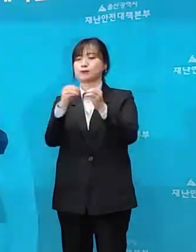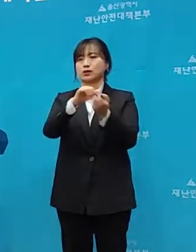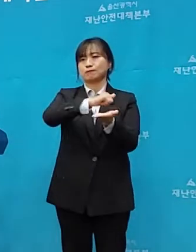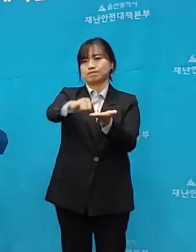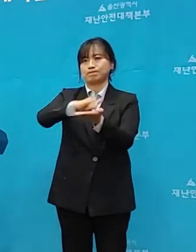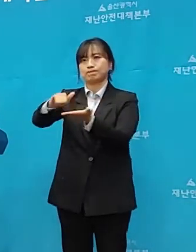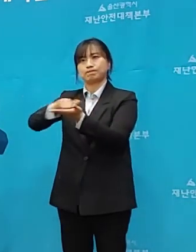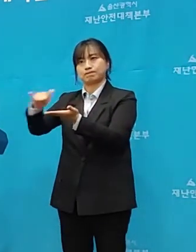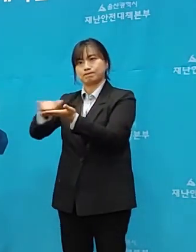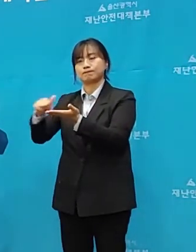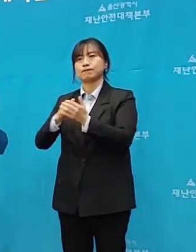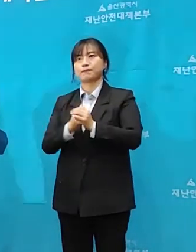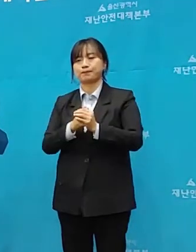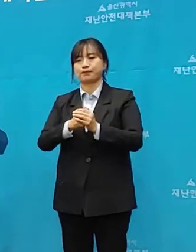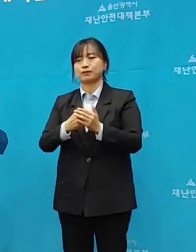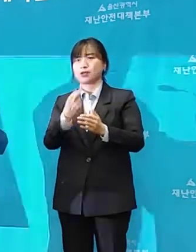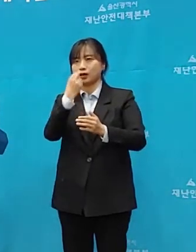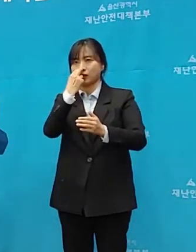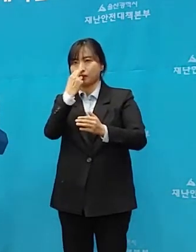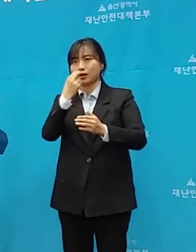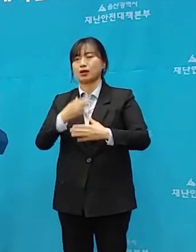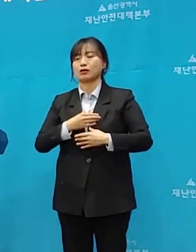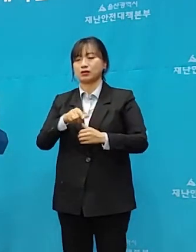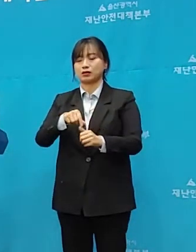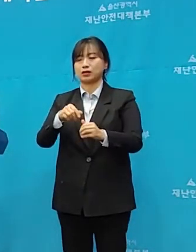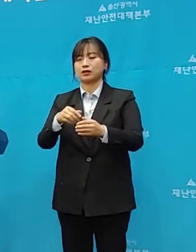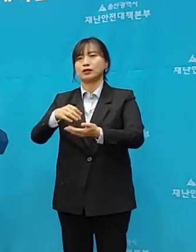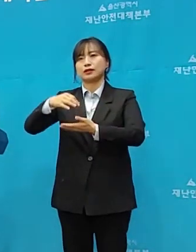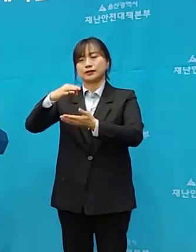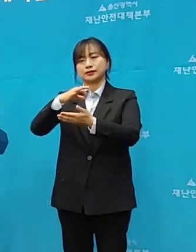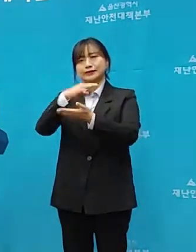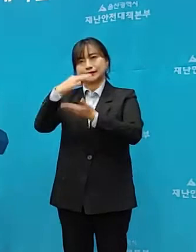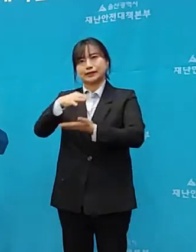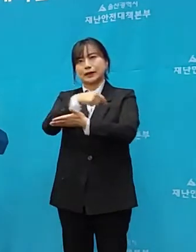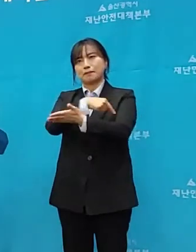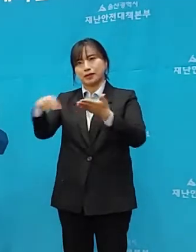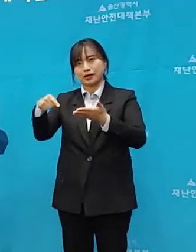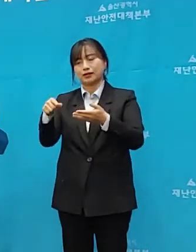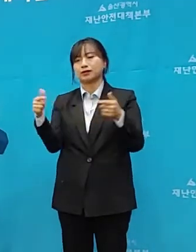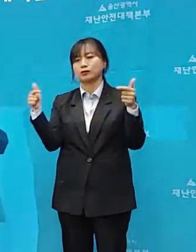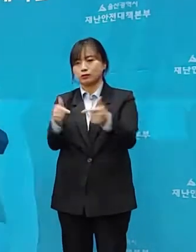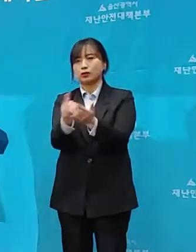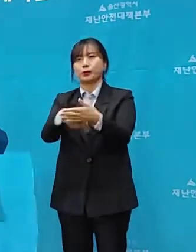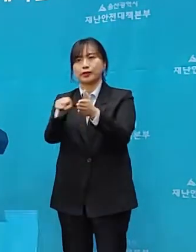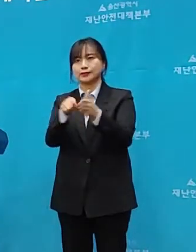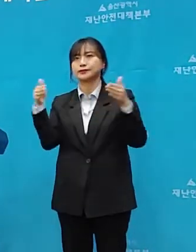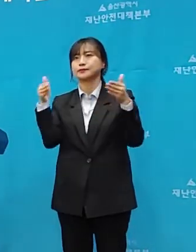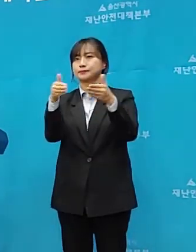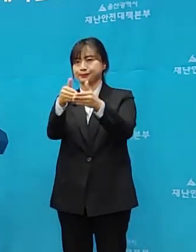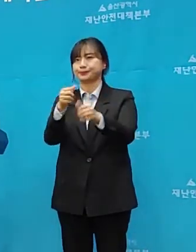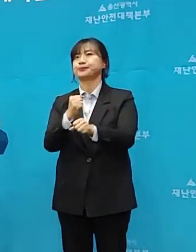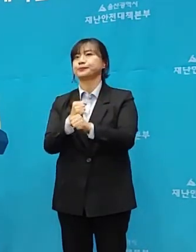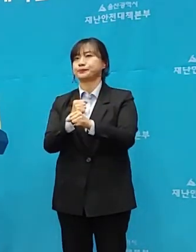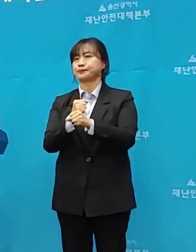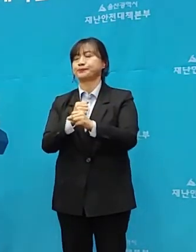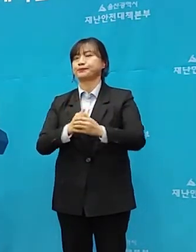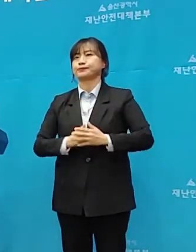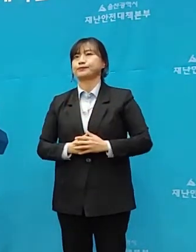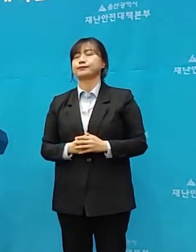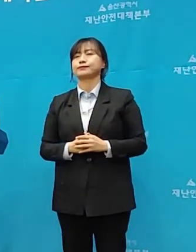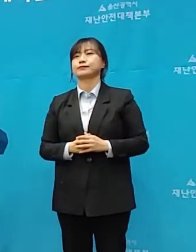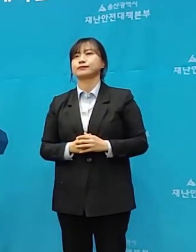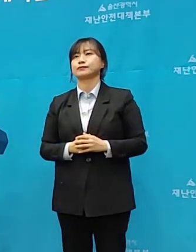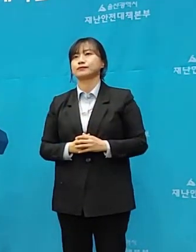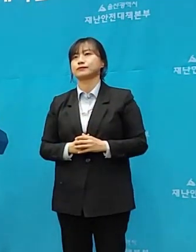추가 발송하며 인명과 재난 피해 최소화에 집중했습니다.